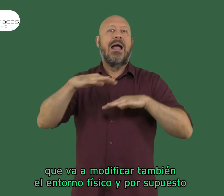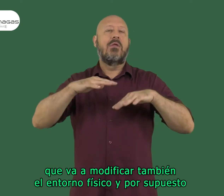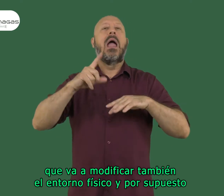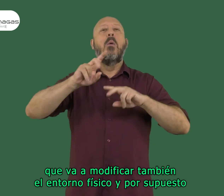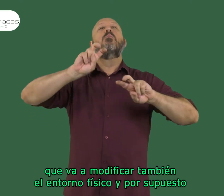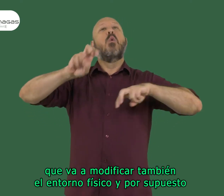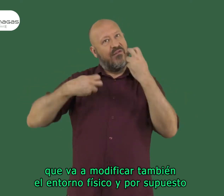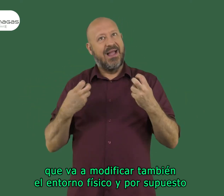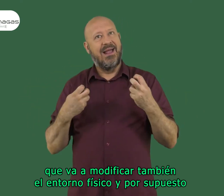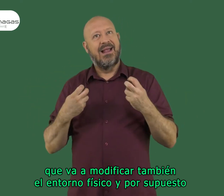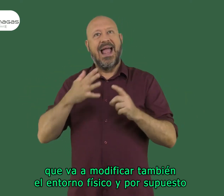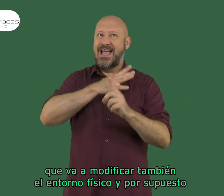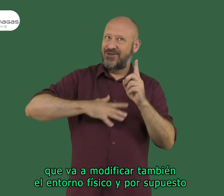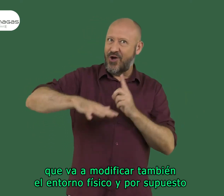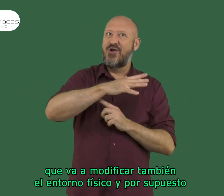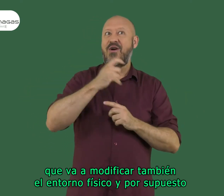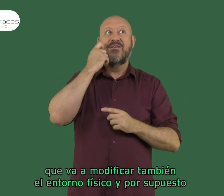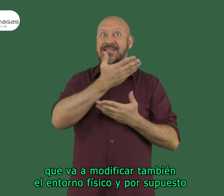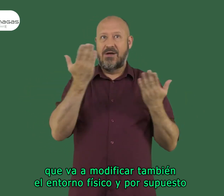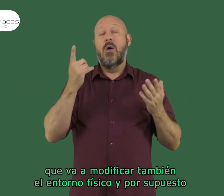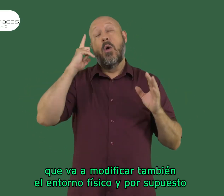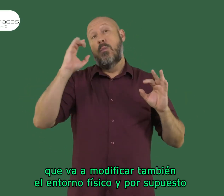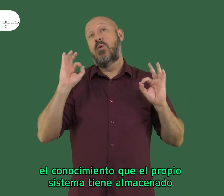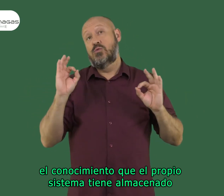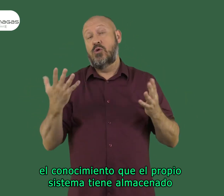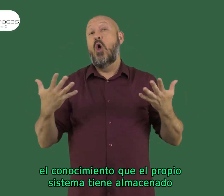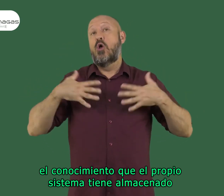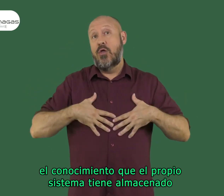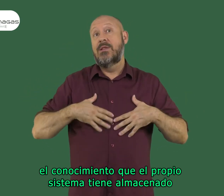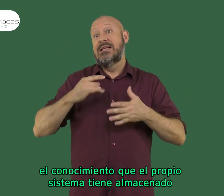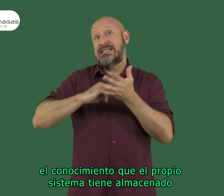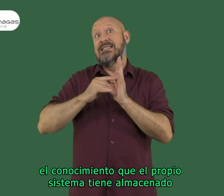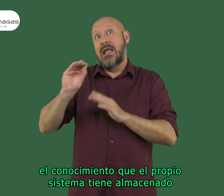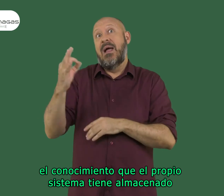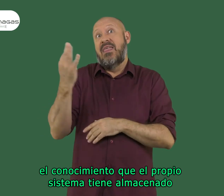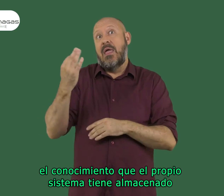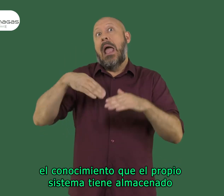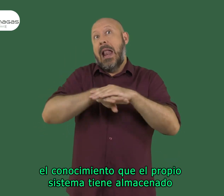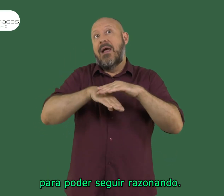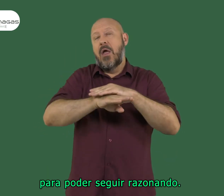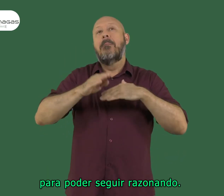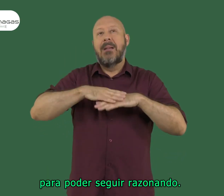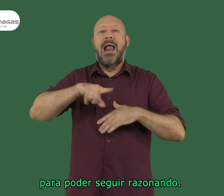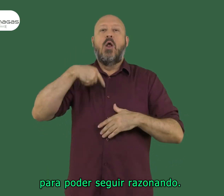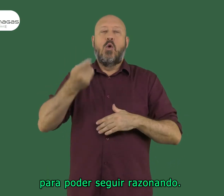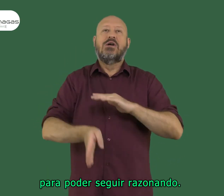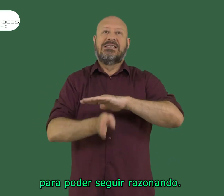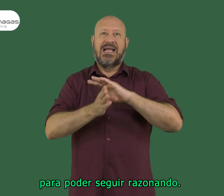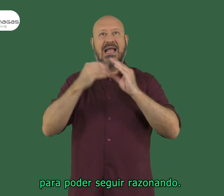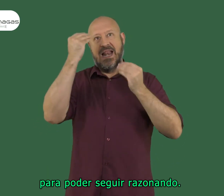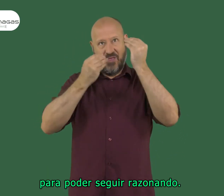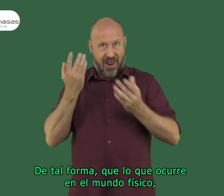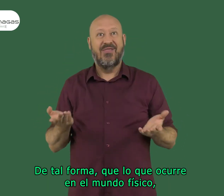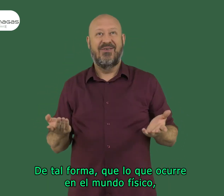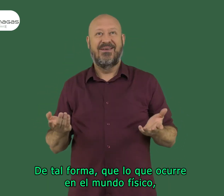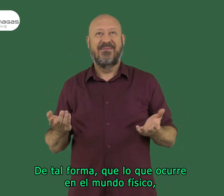que va a modificar también el entorno físico. Y, por supuesto, el conocimiento que el propio sistema tiene almacenado para poder seguir